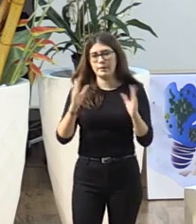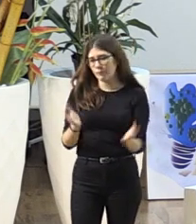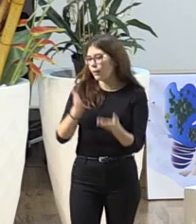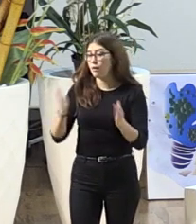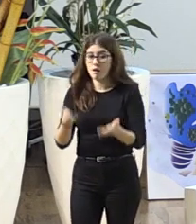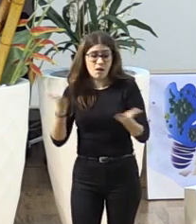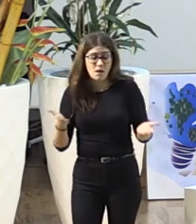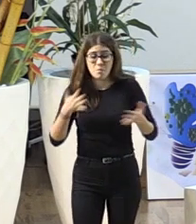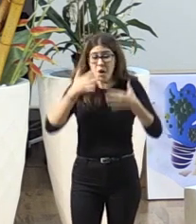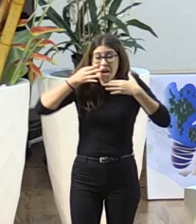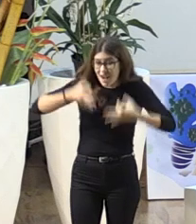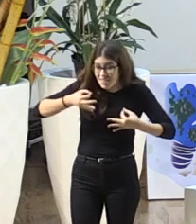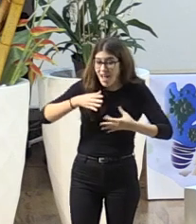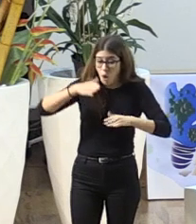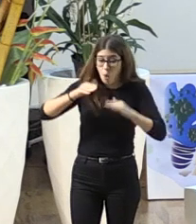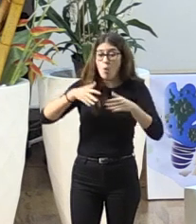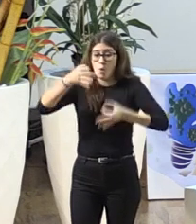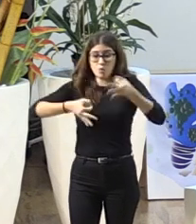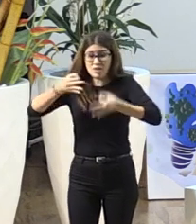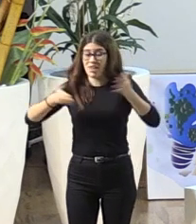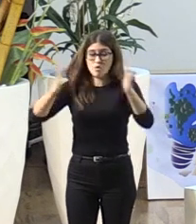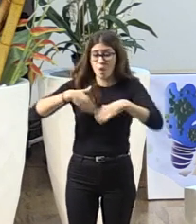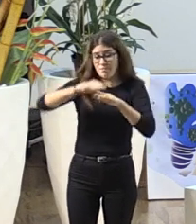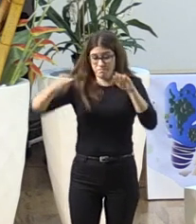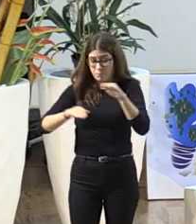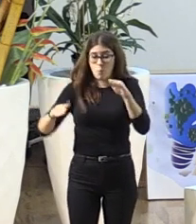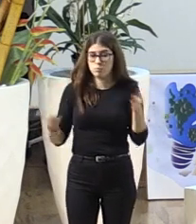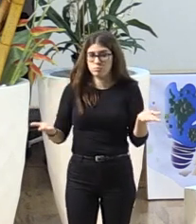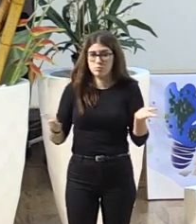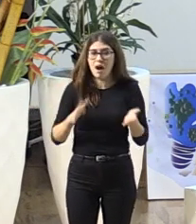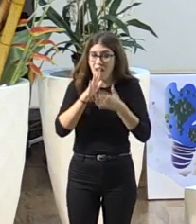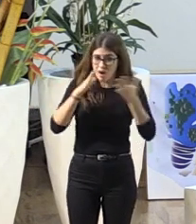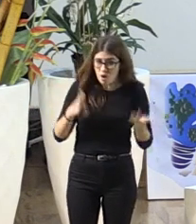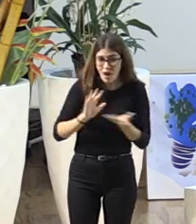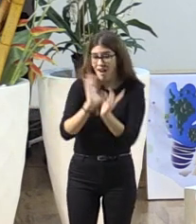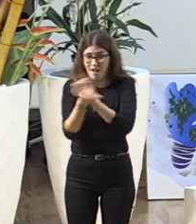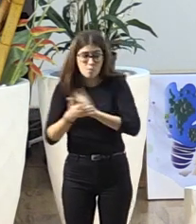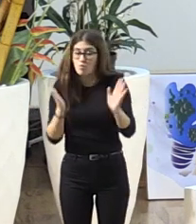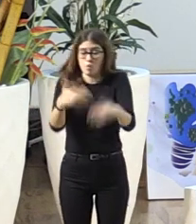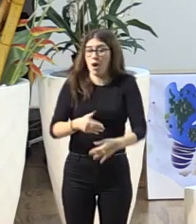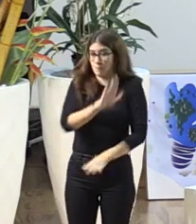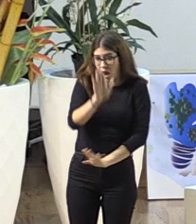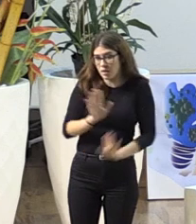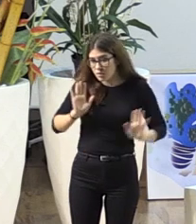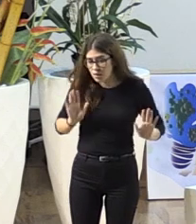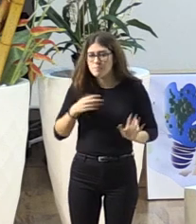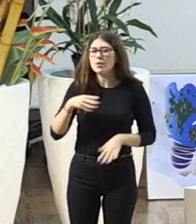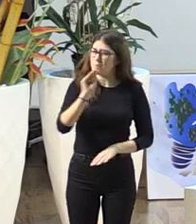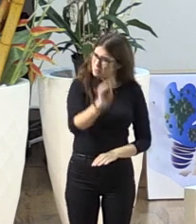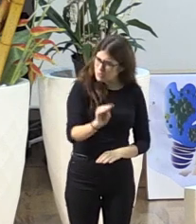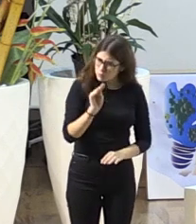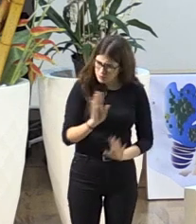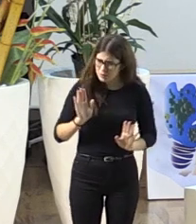realidad cada vez es más injusta, más desigual, parece que no se ha transformado mucho. La pregunta que os